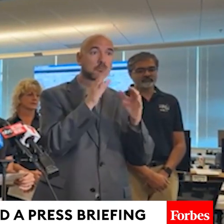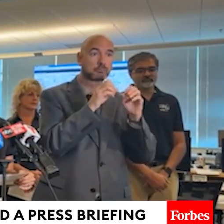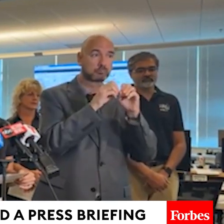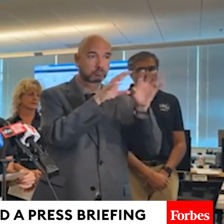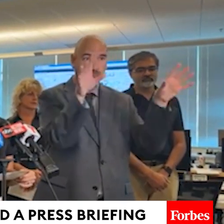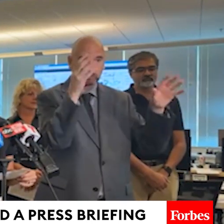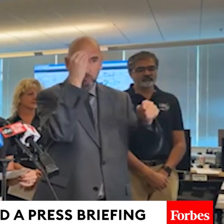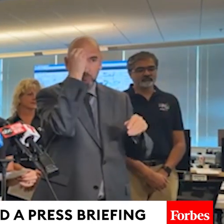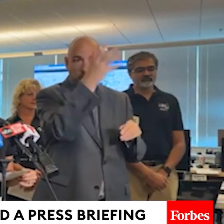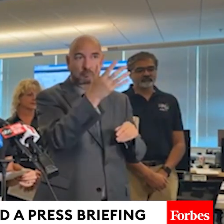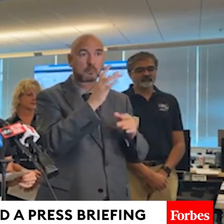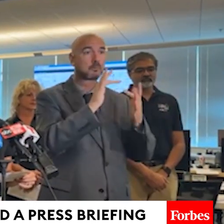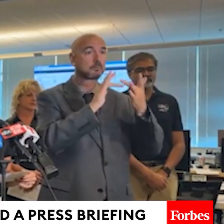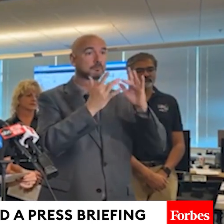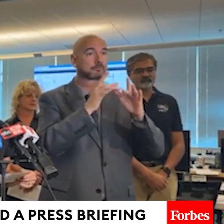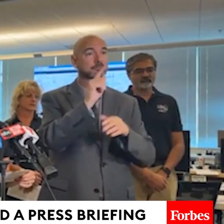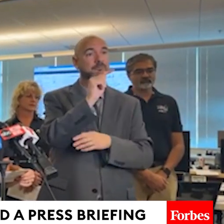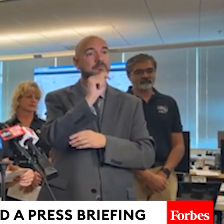web